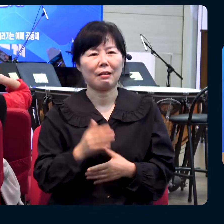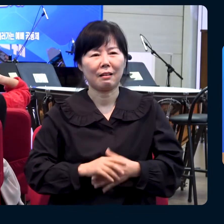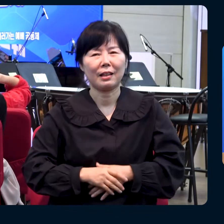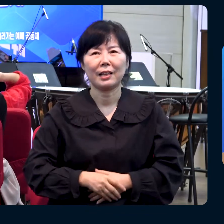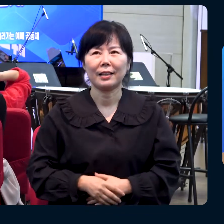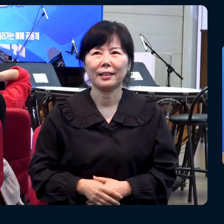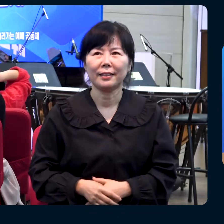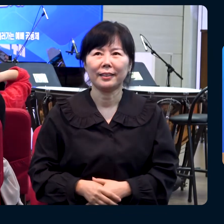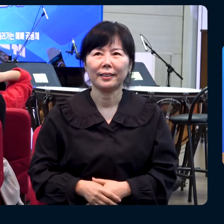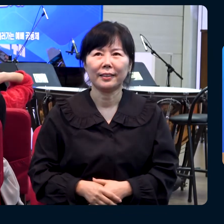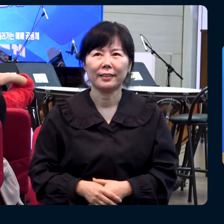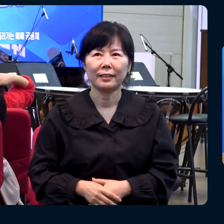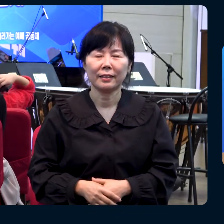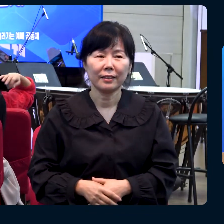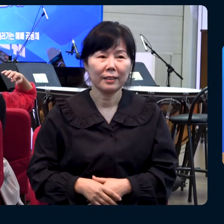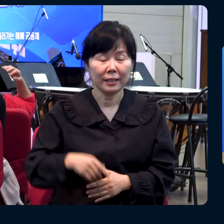전에